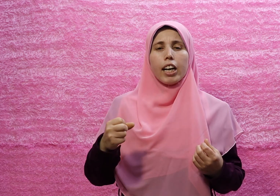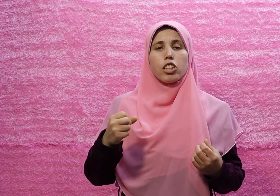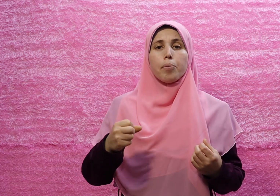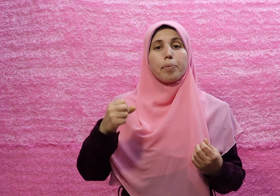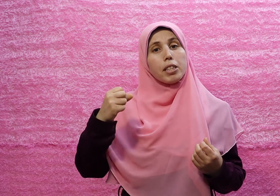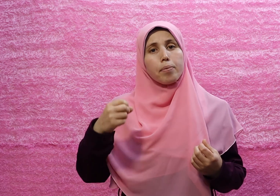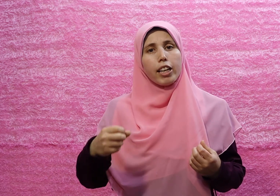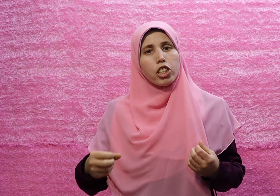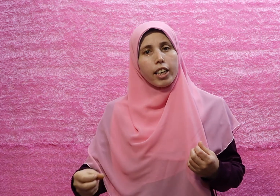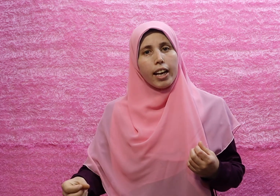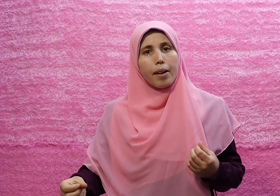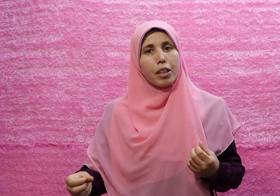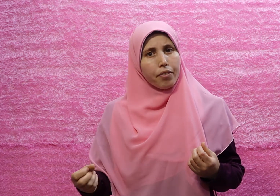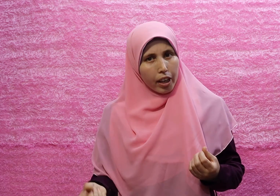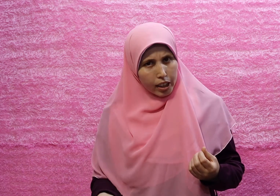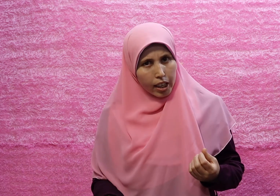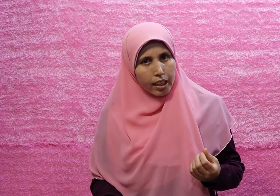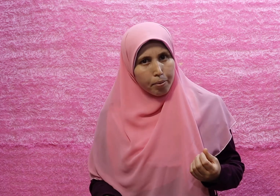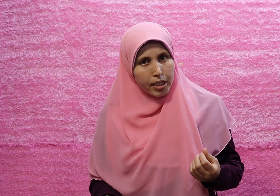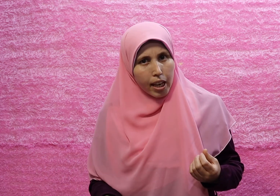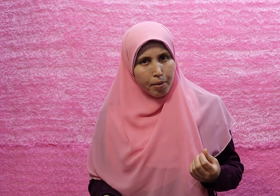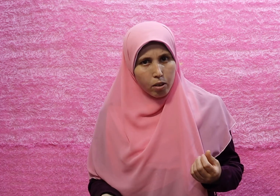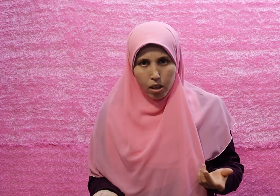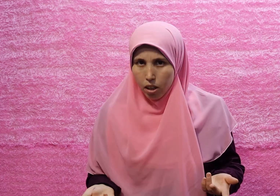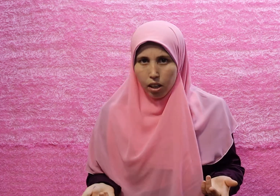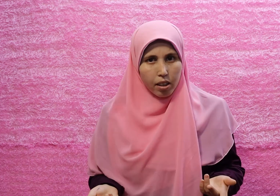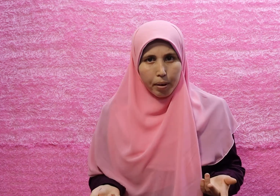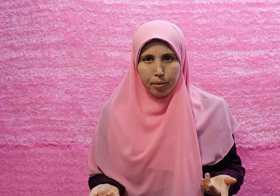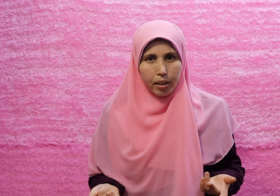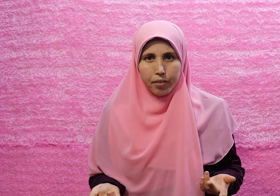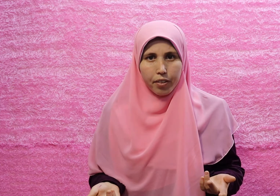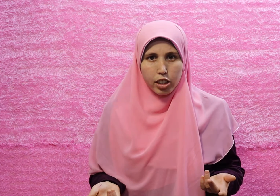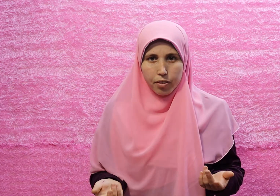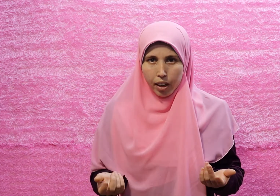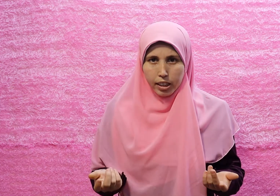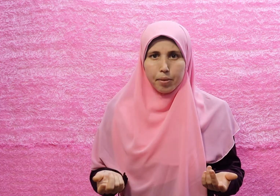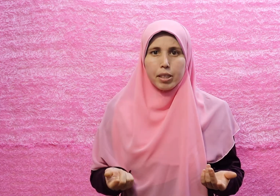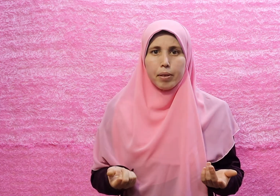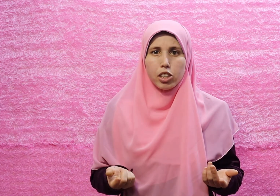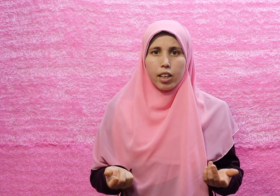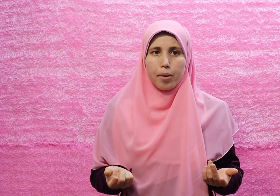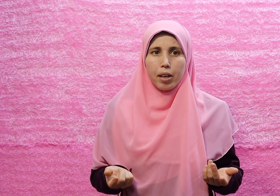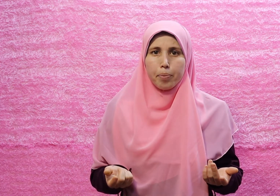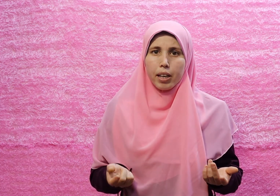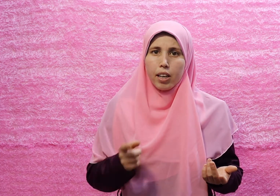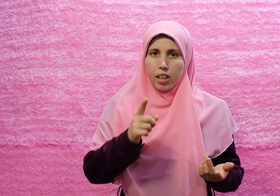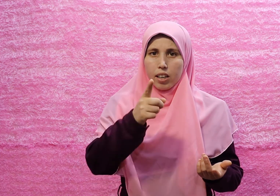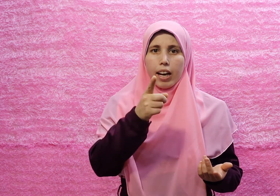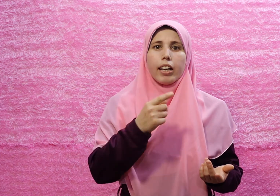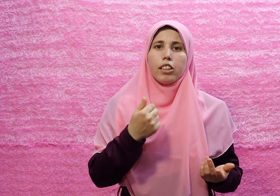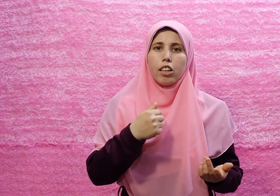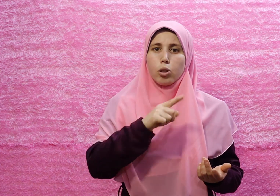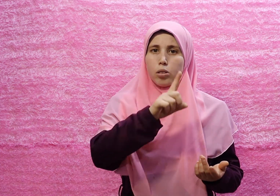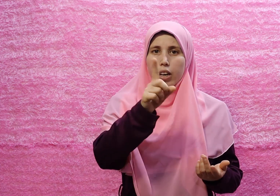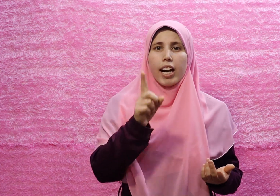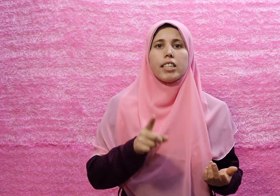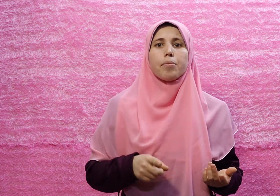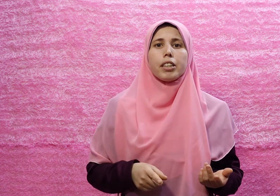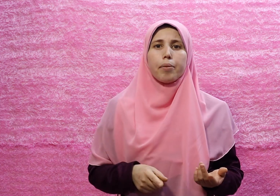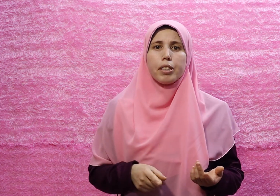عشان ما بتسمعش كلامي. ينفع كده اللي إبليس عمله؟ لا طبعا ما ينفعش. في حد ما يسمعش كلام ربنا؟ لا، إحنا شطار أحسن من إبليس،